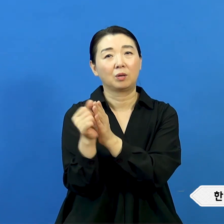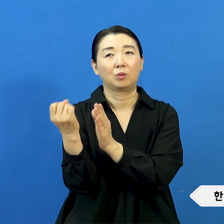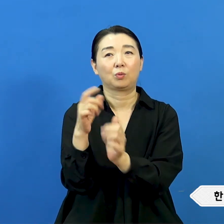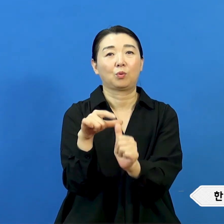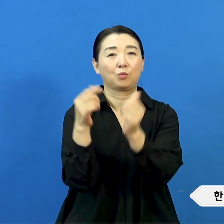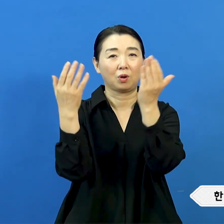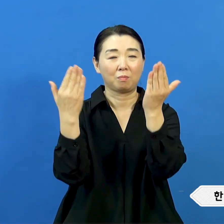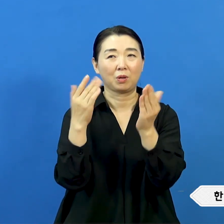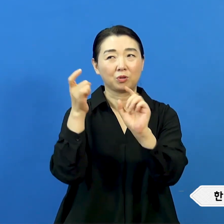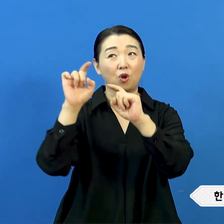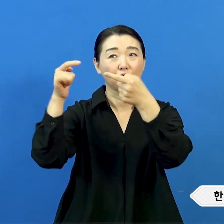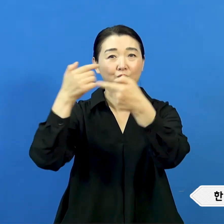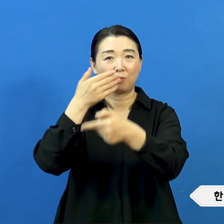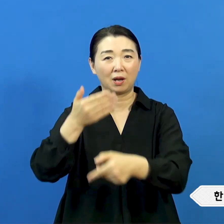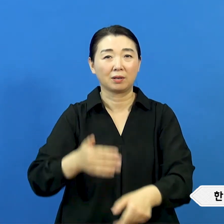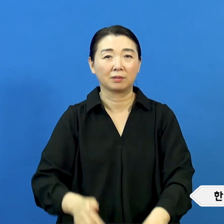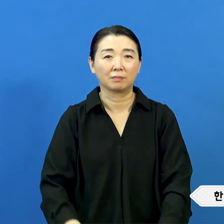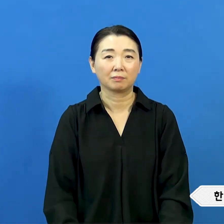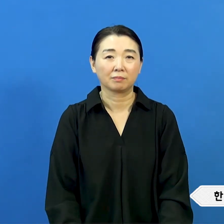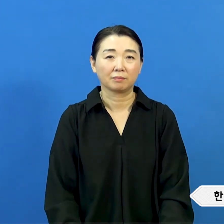구원받고 천국으로 가는 것이죠.